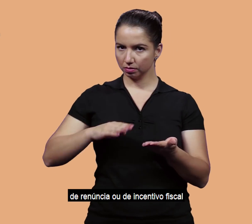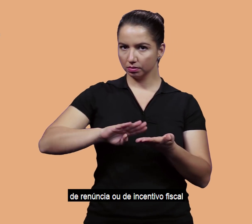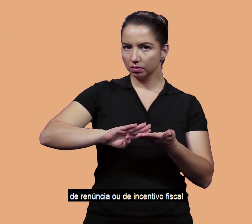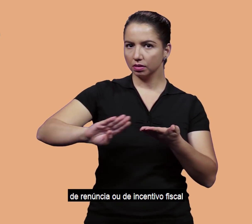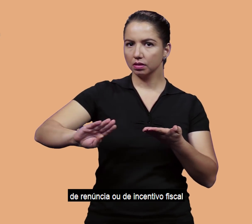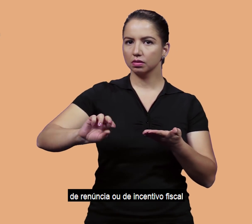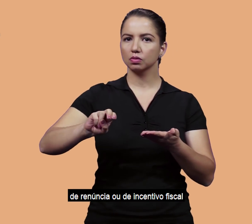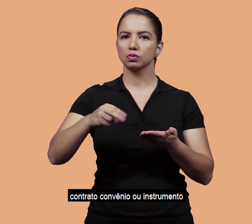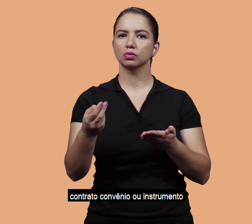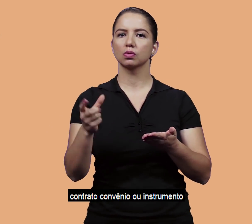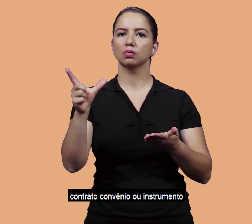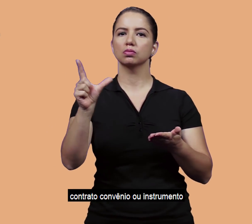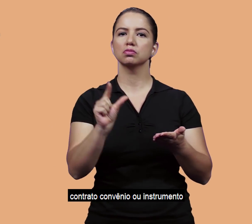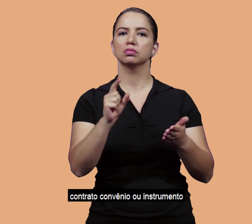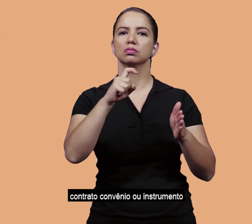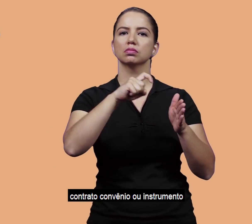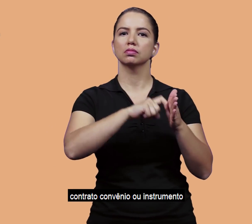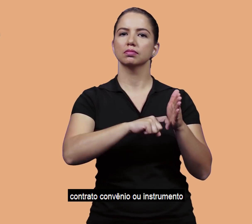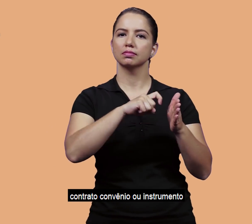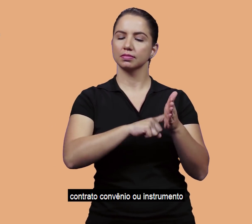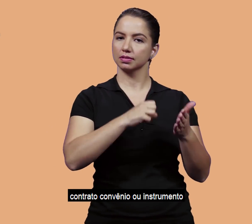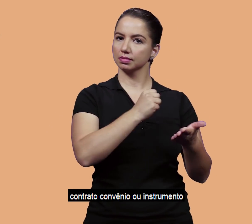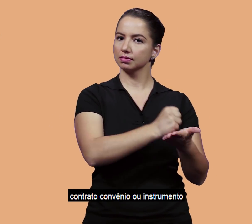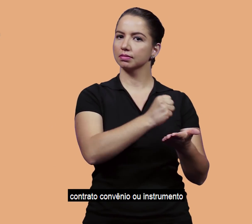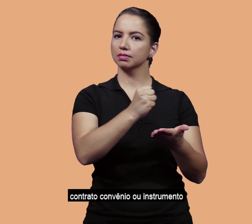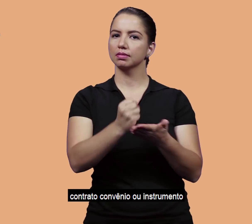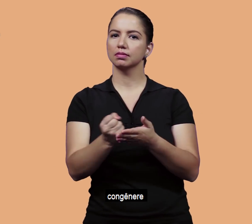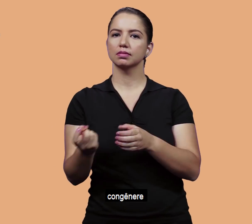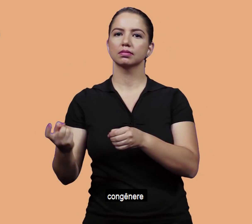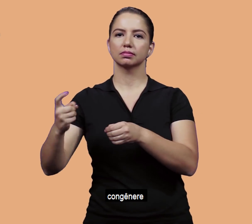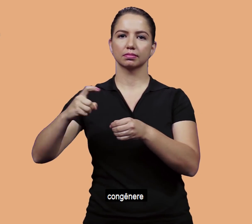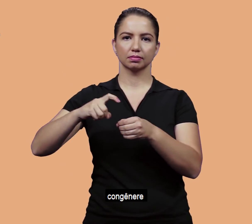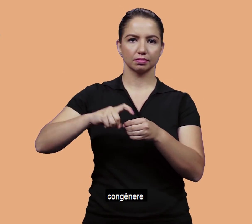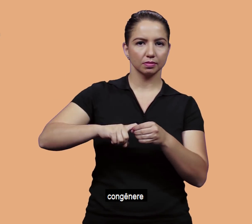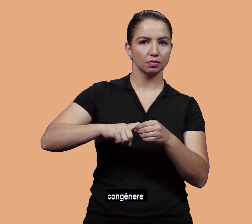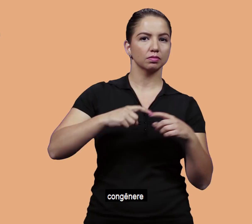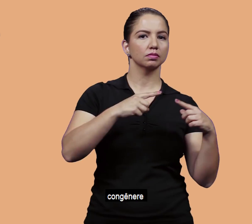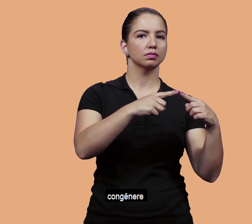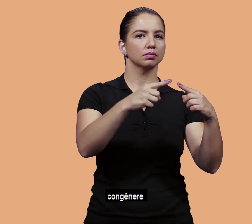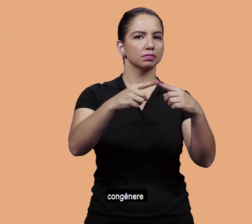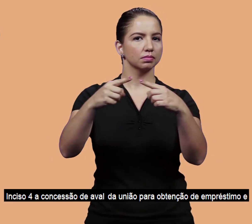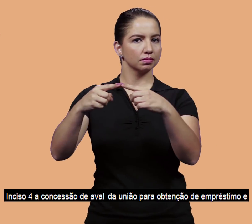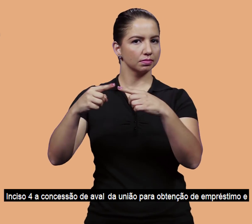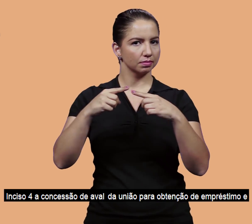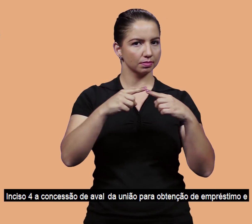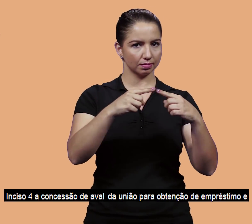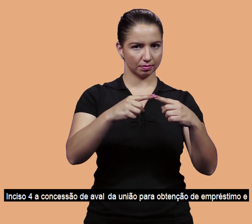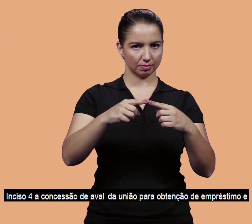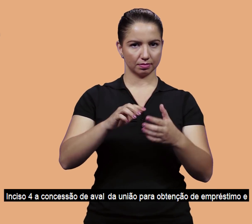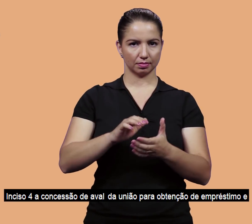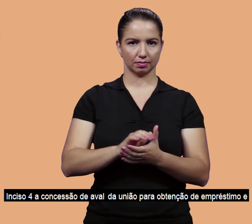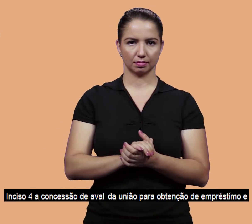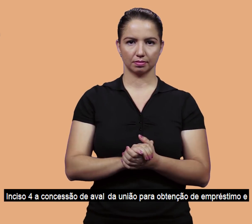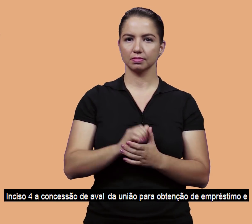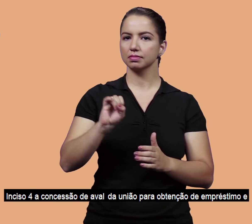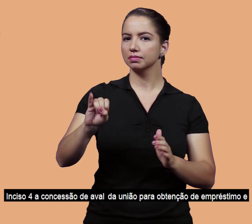fiscal contrato convênio ou instrumento congênere i inciso 4 a